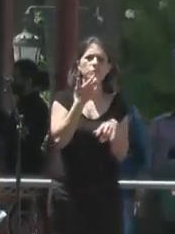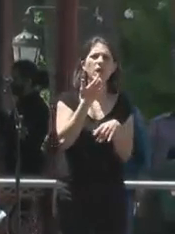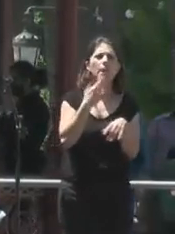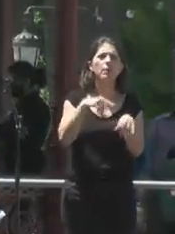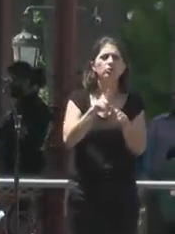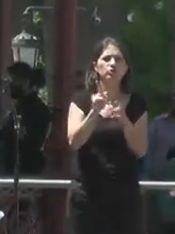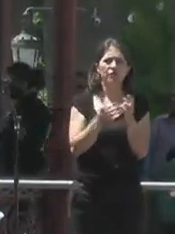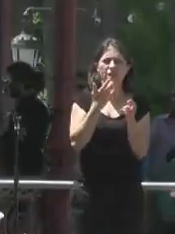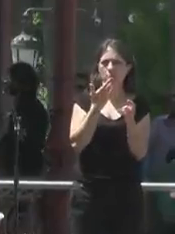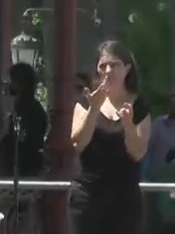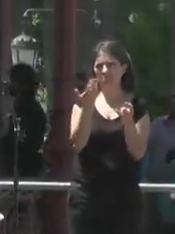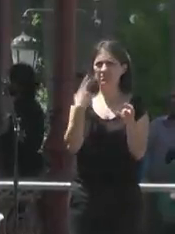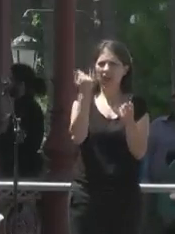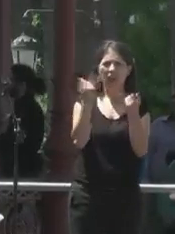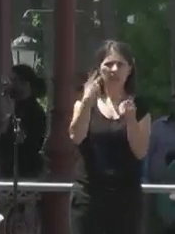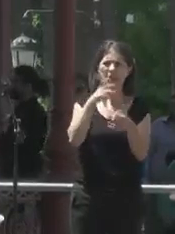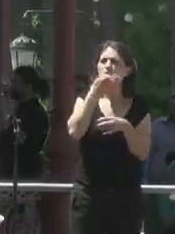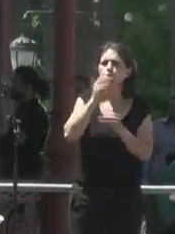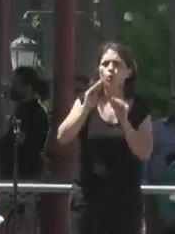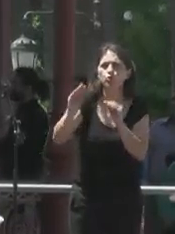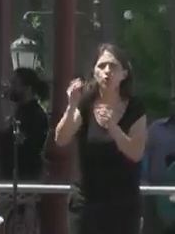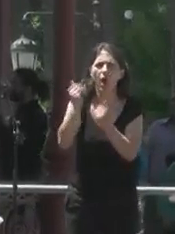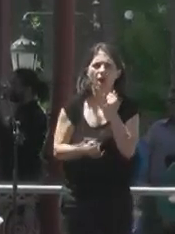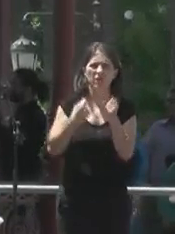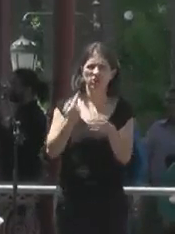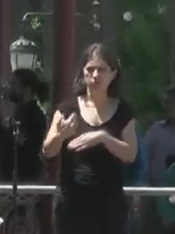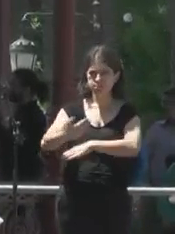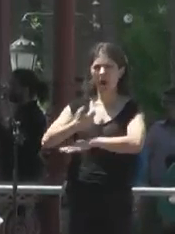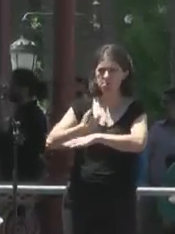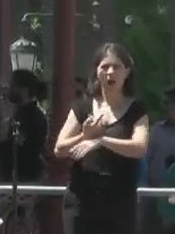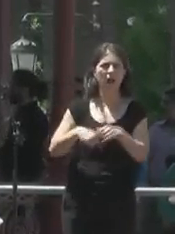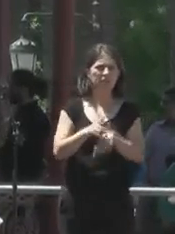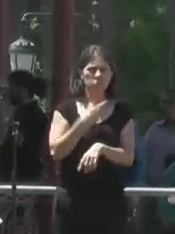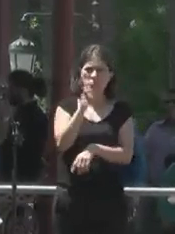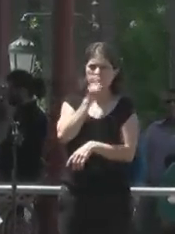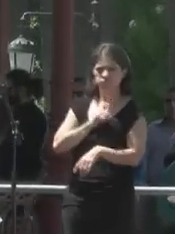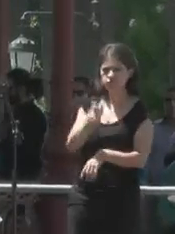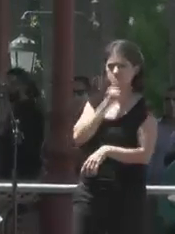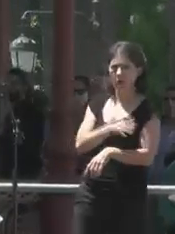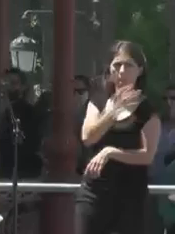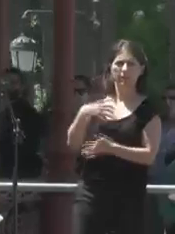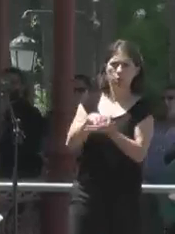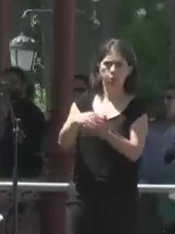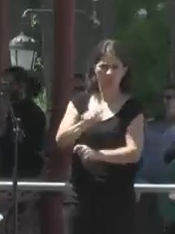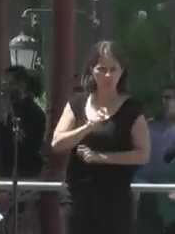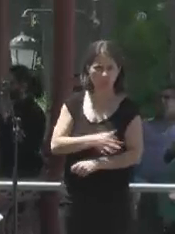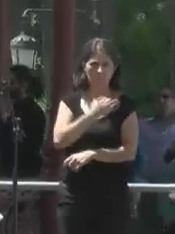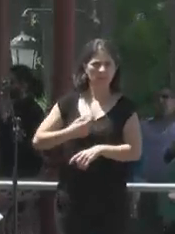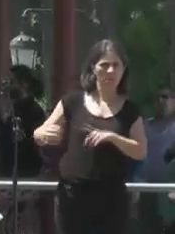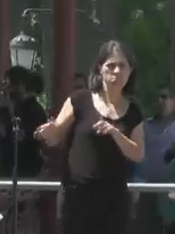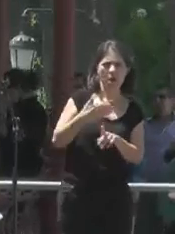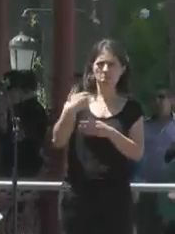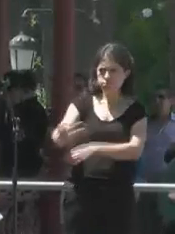políticas dedicaban el grueso de su tiempo a atacarnos, a insultarnos, a cuestionarnos y a golpearnos. Esa